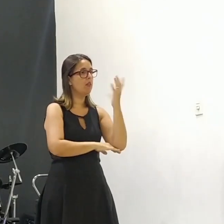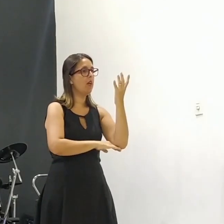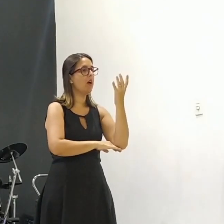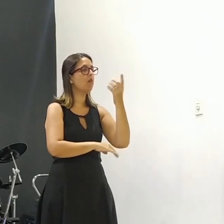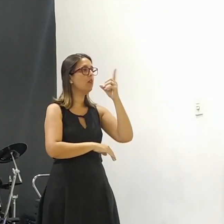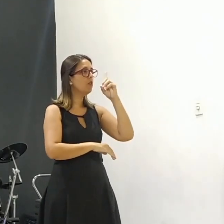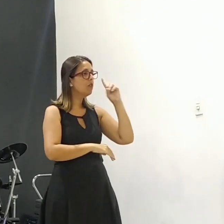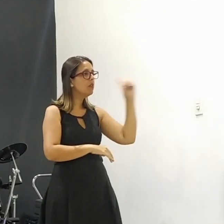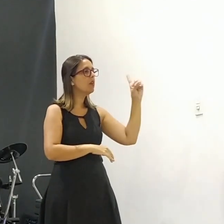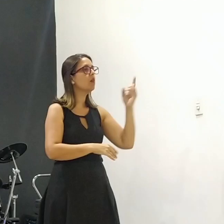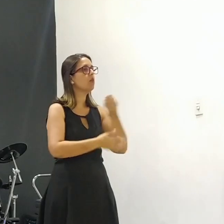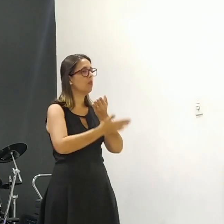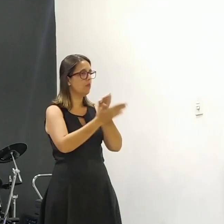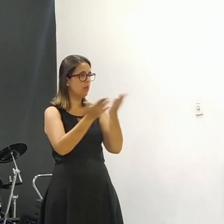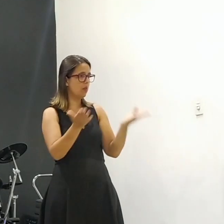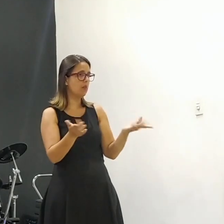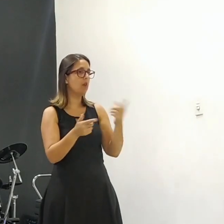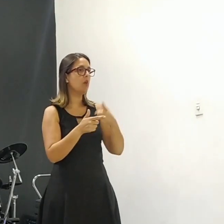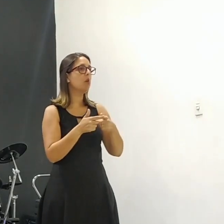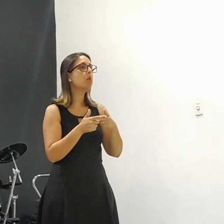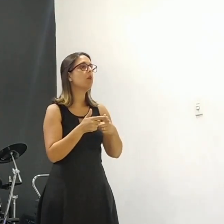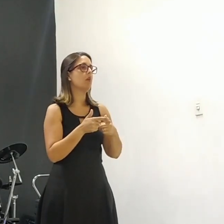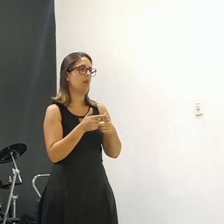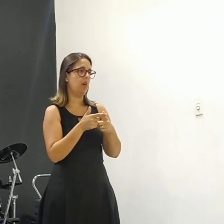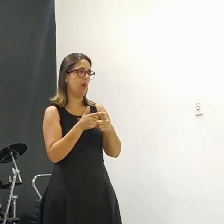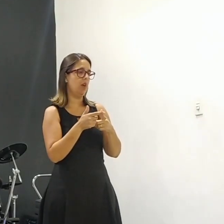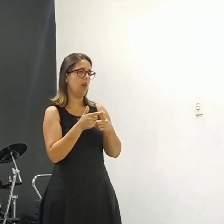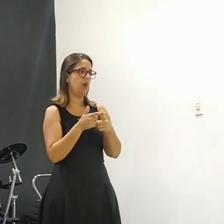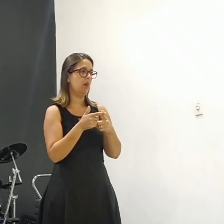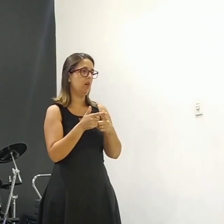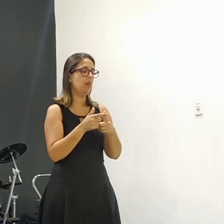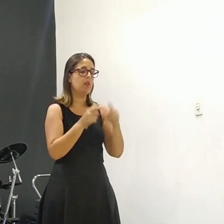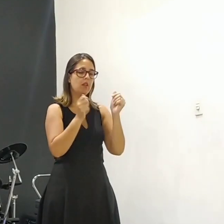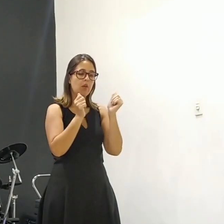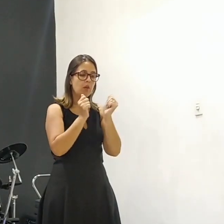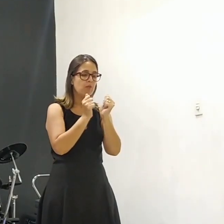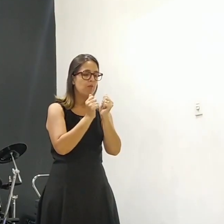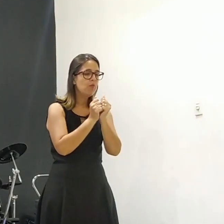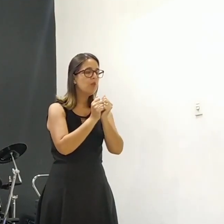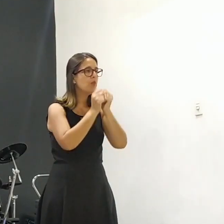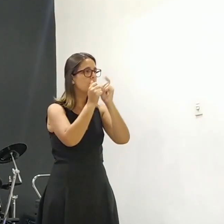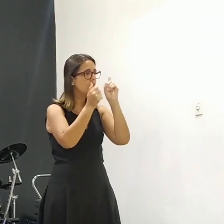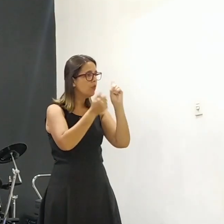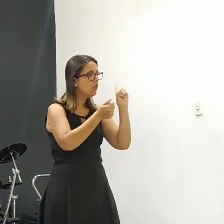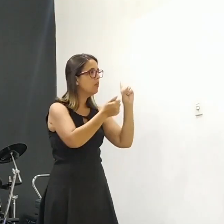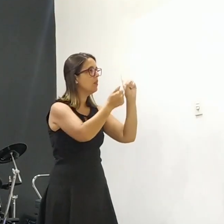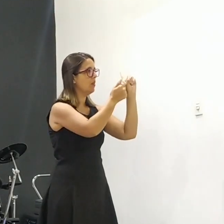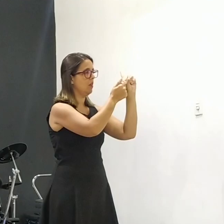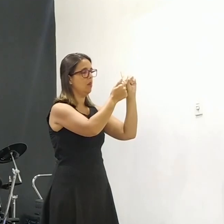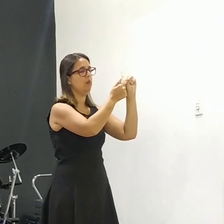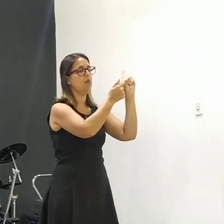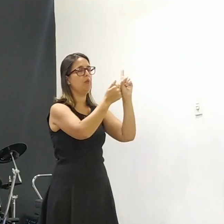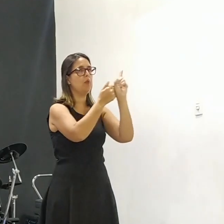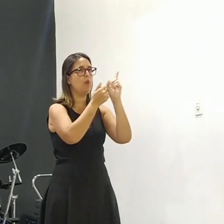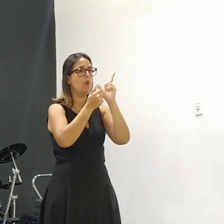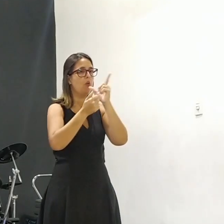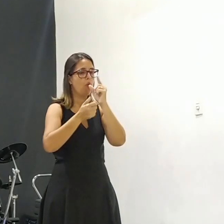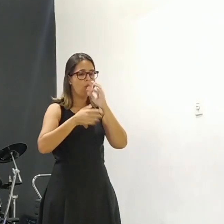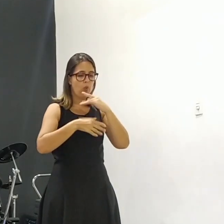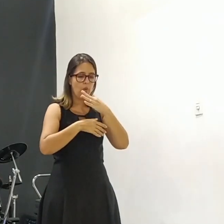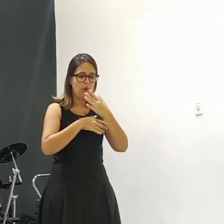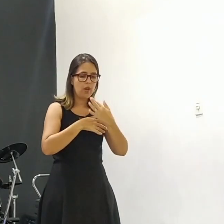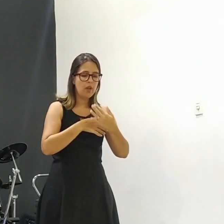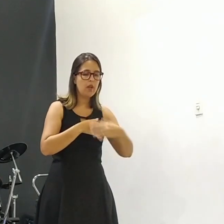Deus, porque você está plantado junto a esse ribeiro, junto a esse rio que passa.